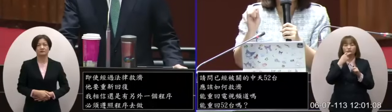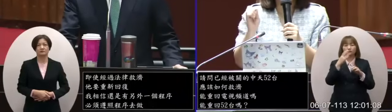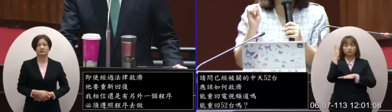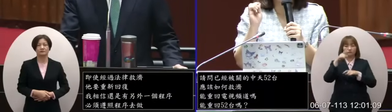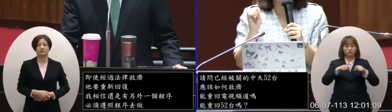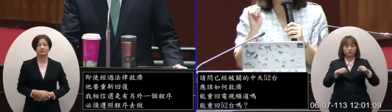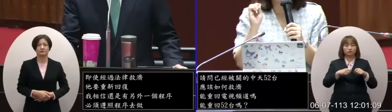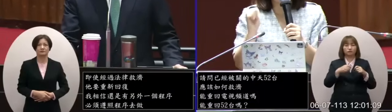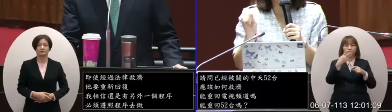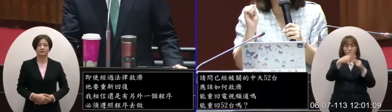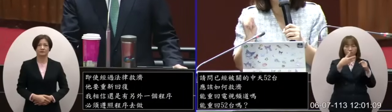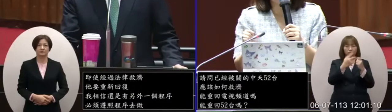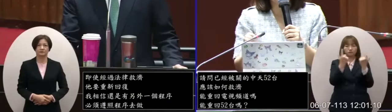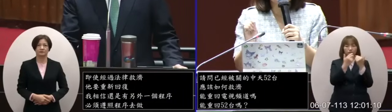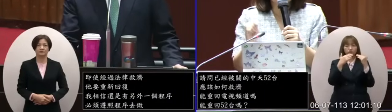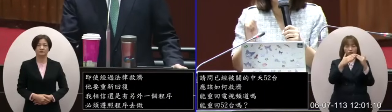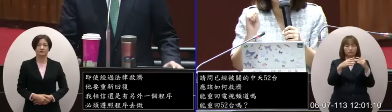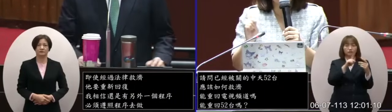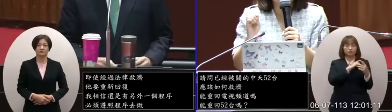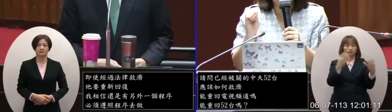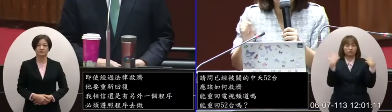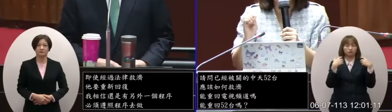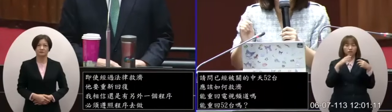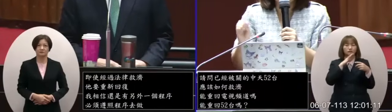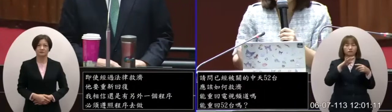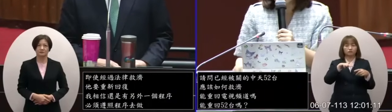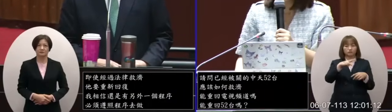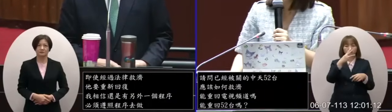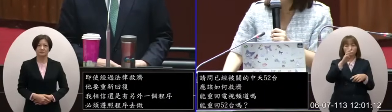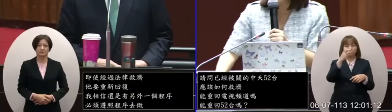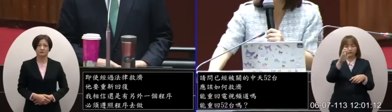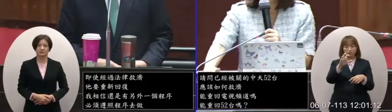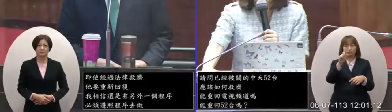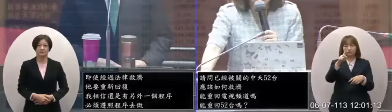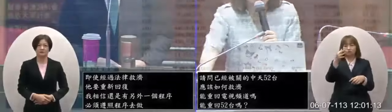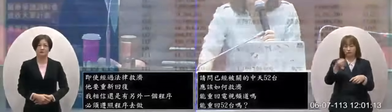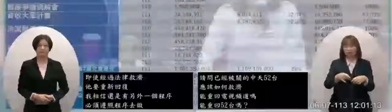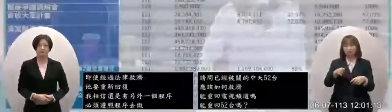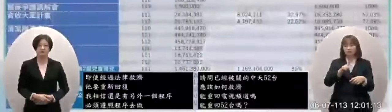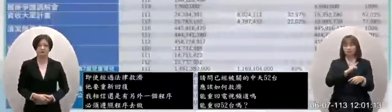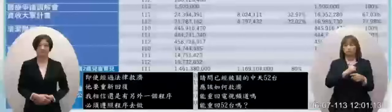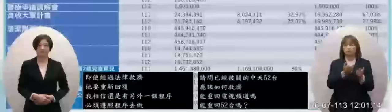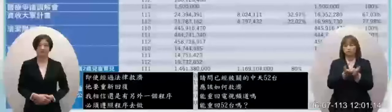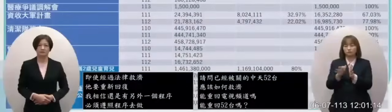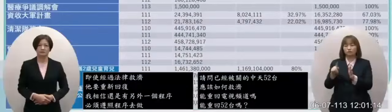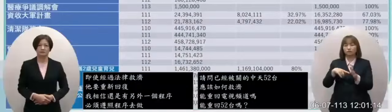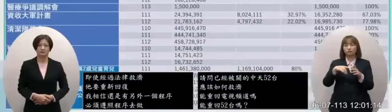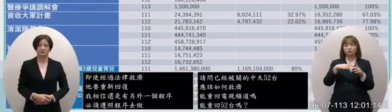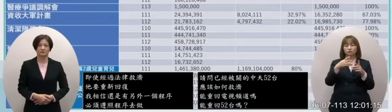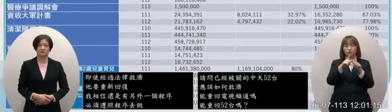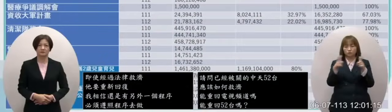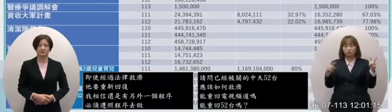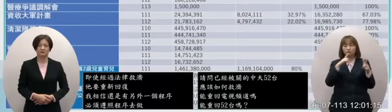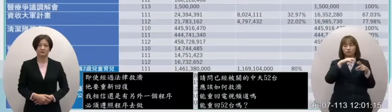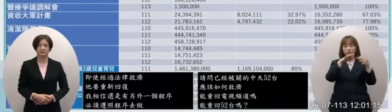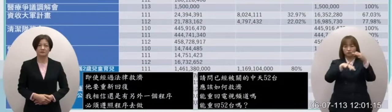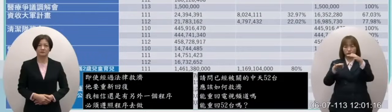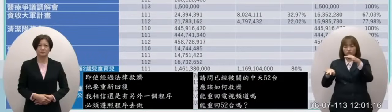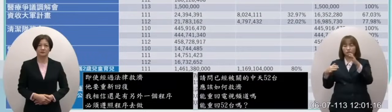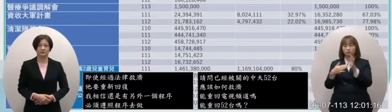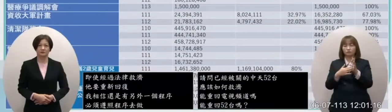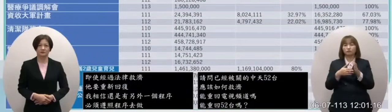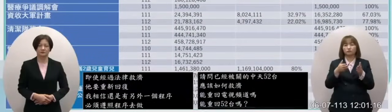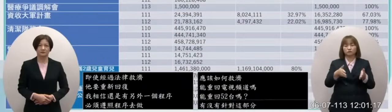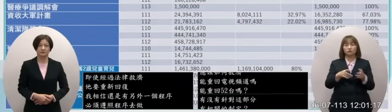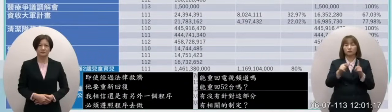3年来台北市自筹负担了381亿，我把所有都写给大家看的，这些都是属